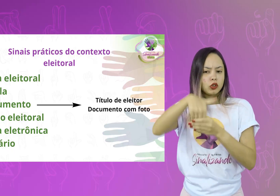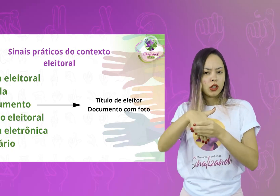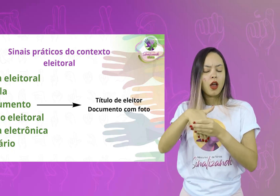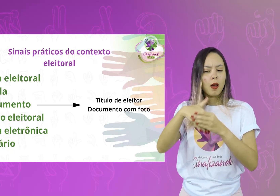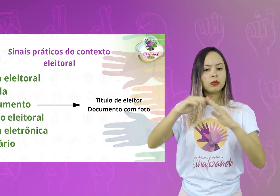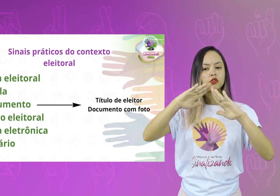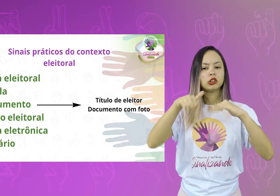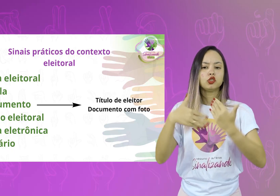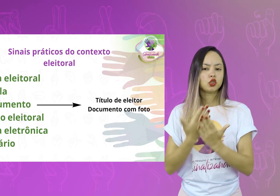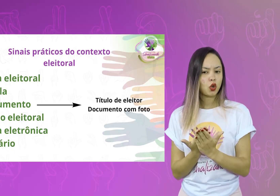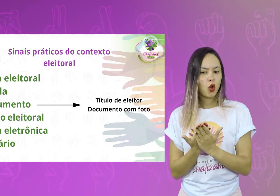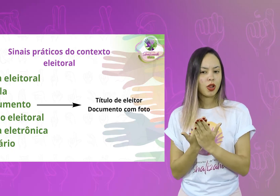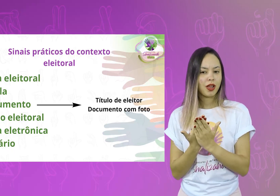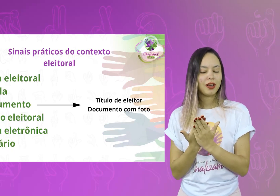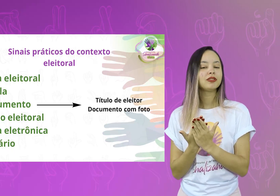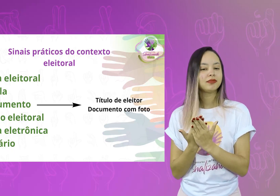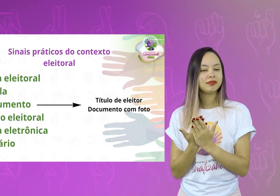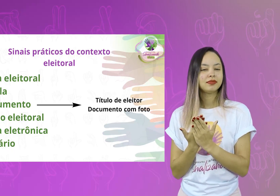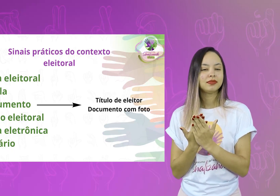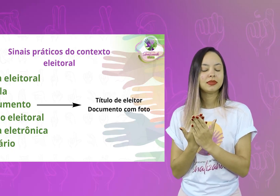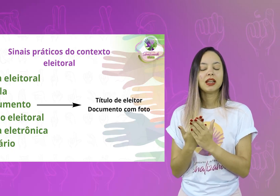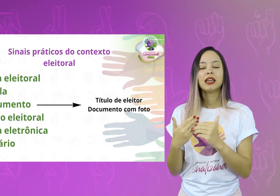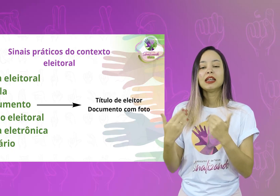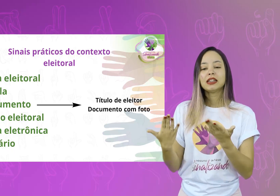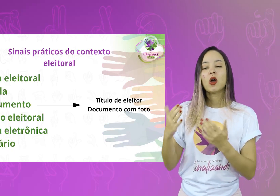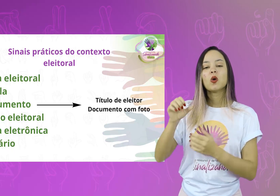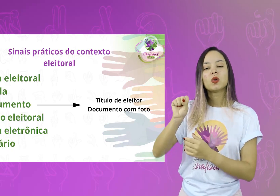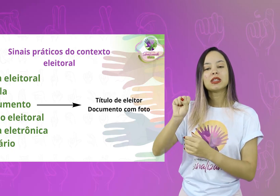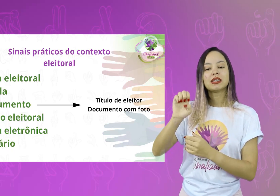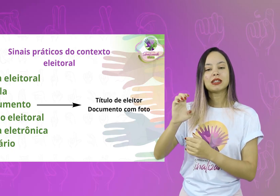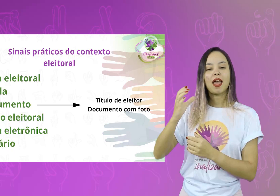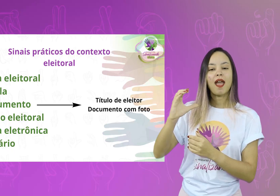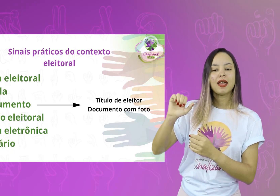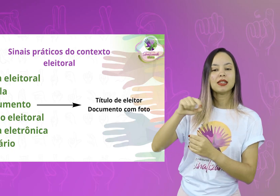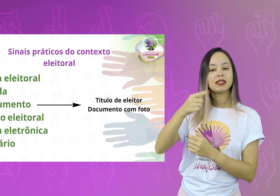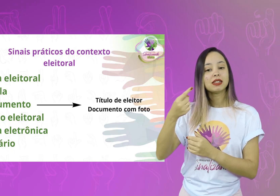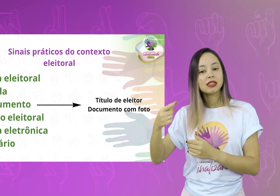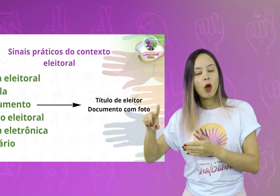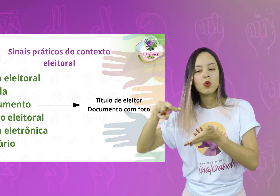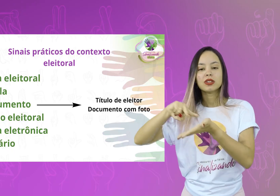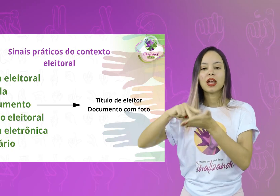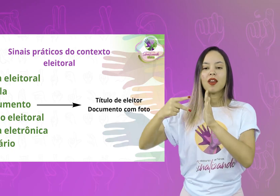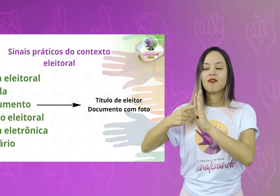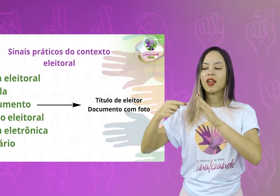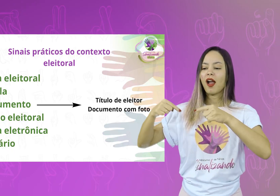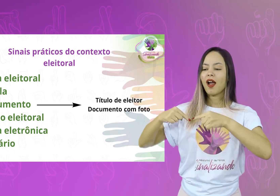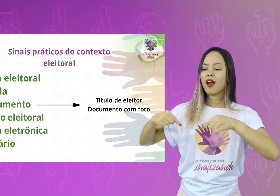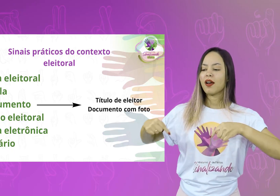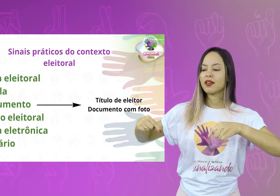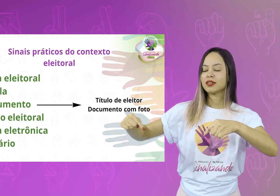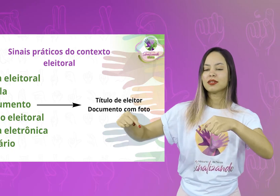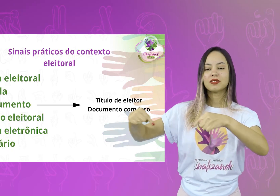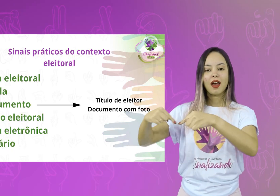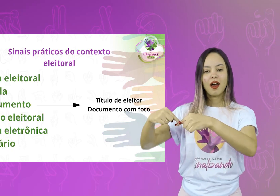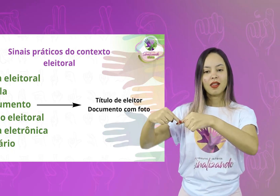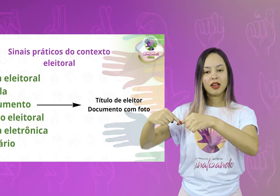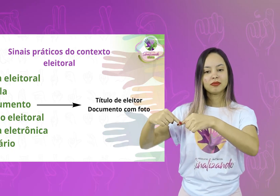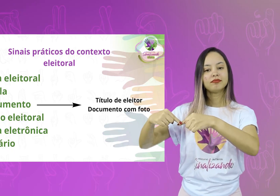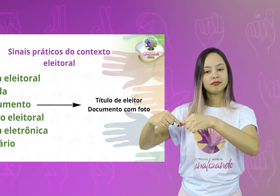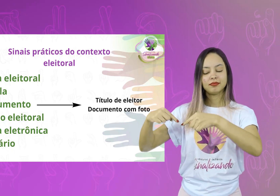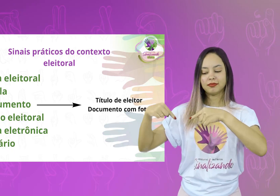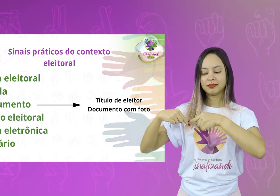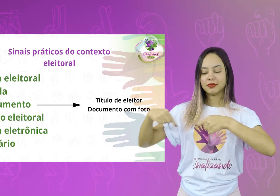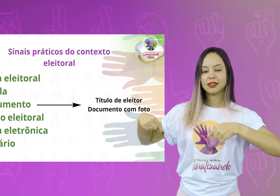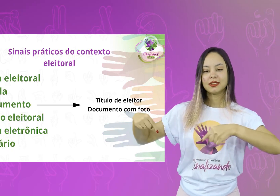contexto eleitoral, a gente entende que todos votamos na escola, certo? Então, a sessão significa